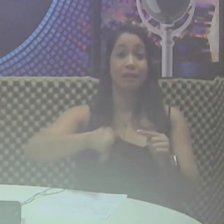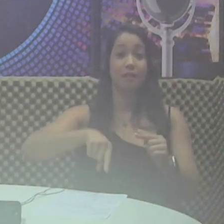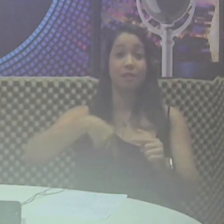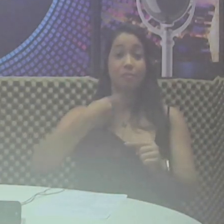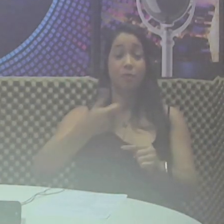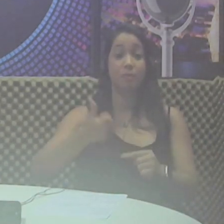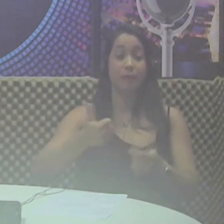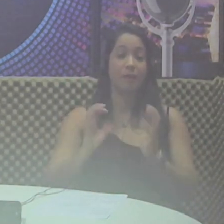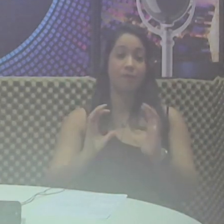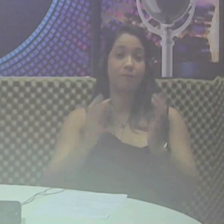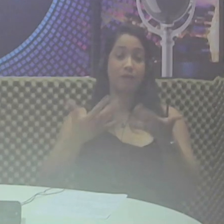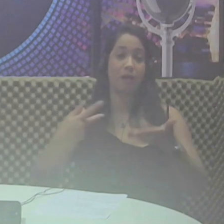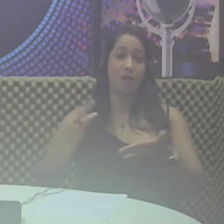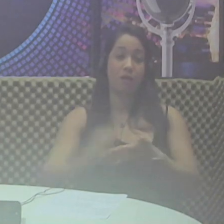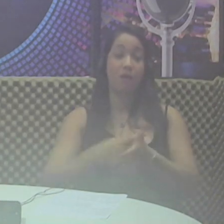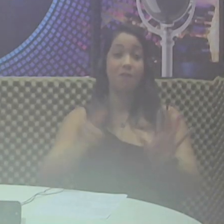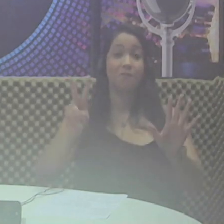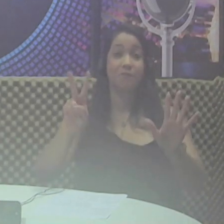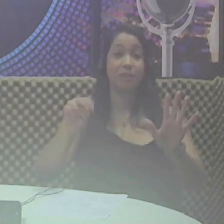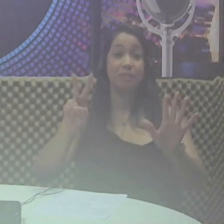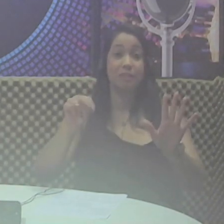mutirão realizado no fim de semana,